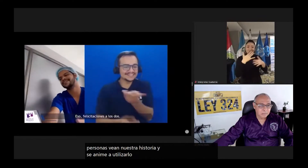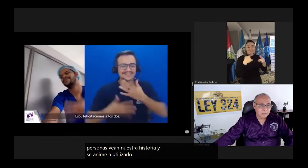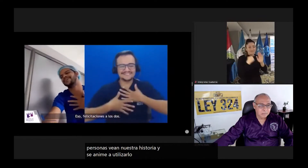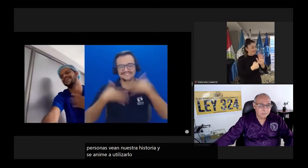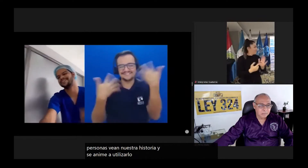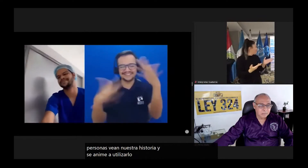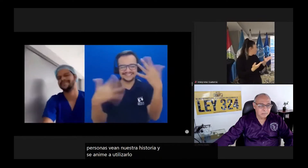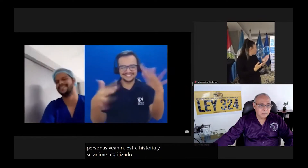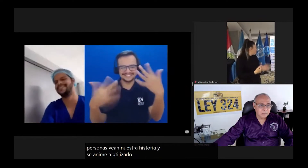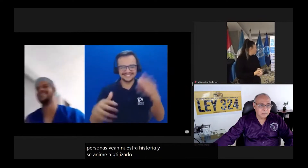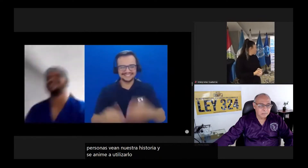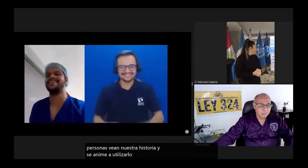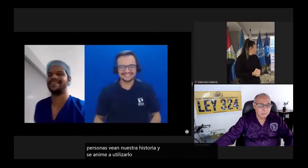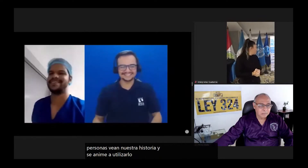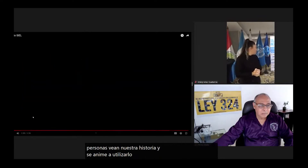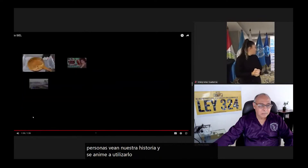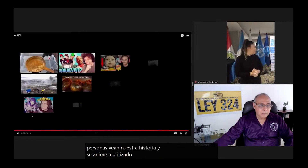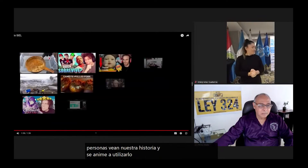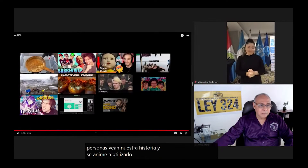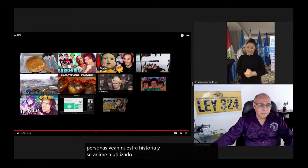los dos.